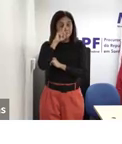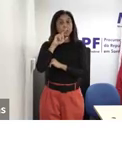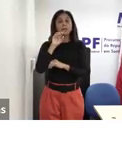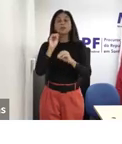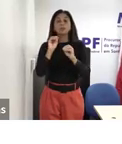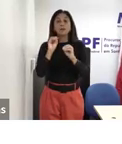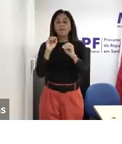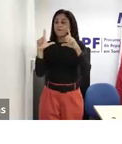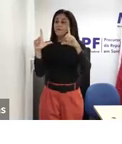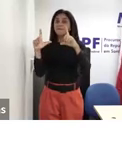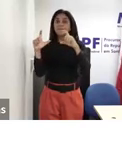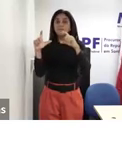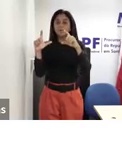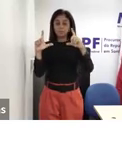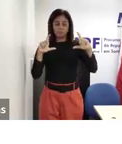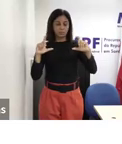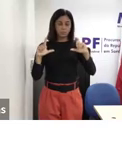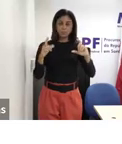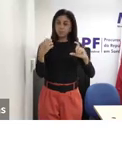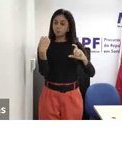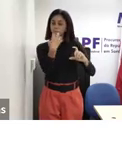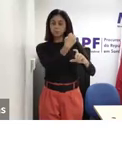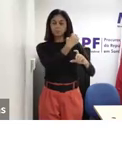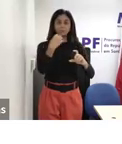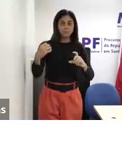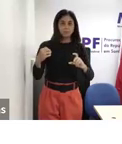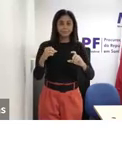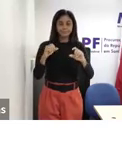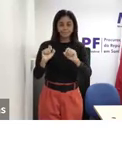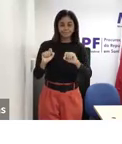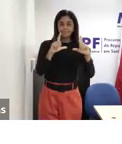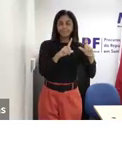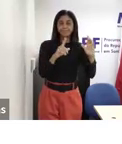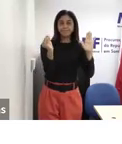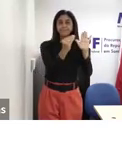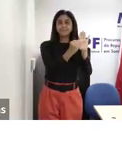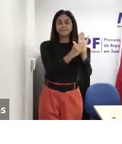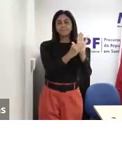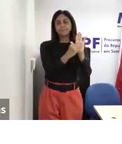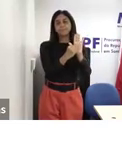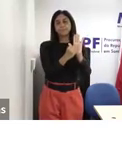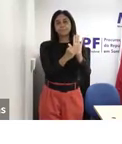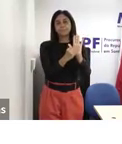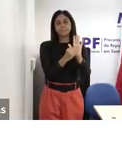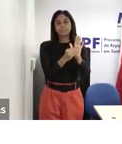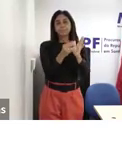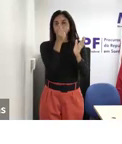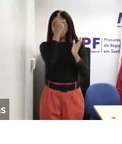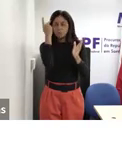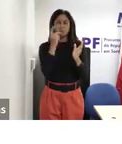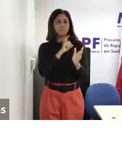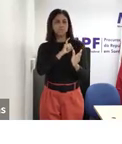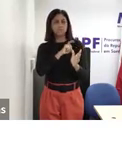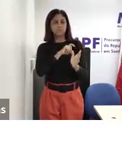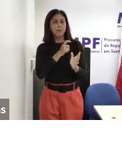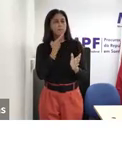geradas por crianças e adolescentes Ou seja a estratégia dos criminosos de